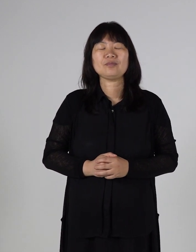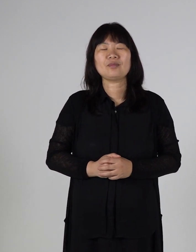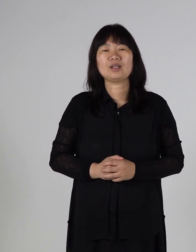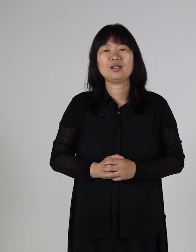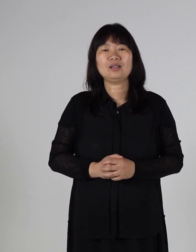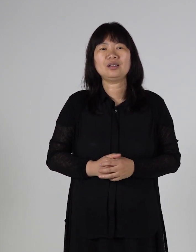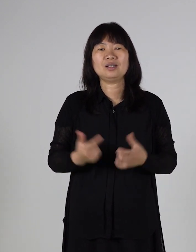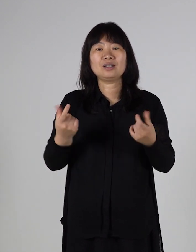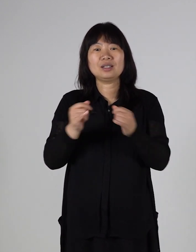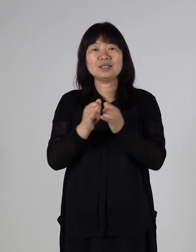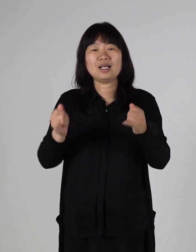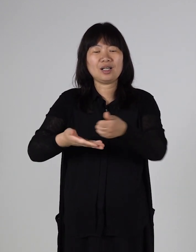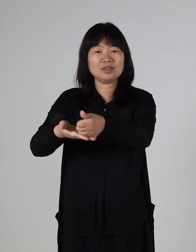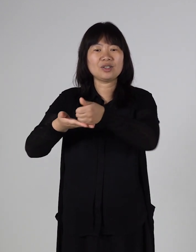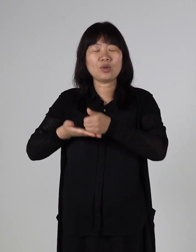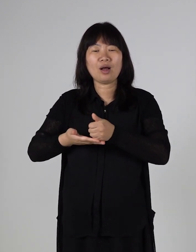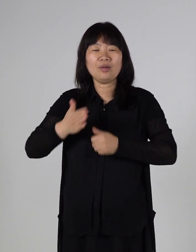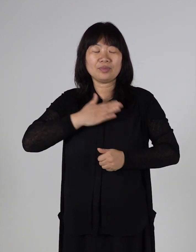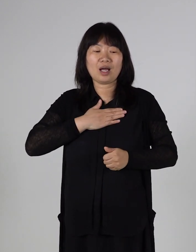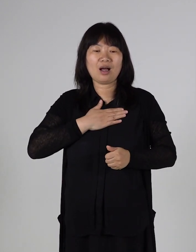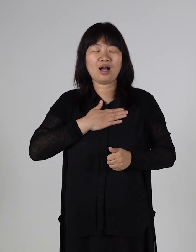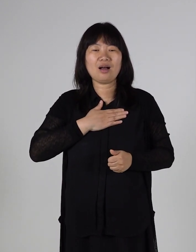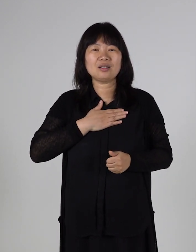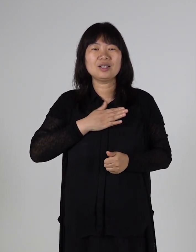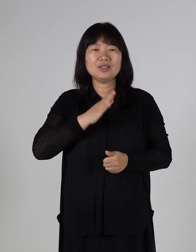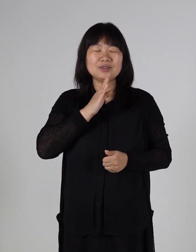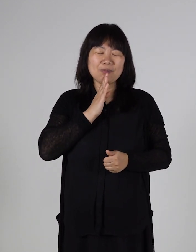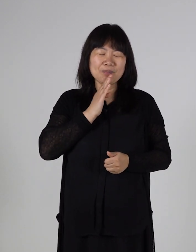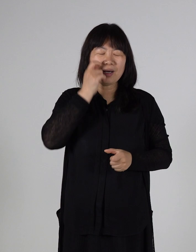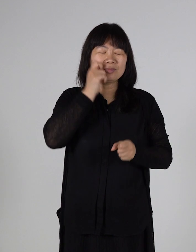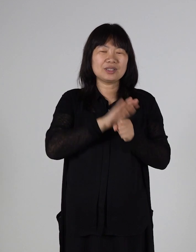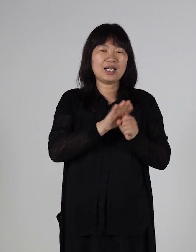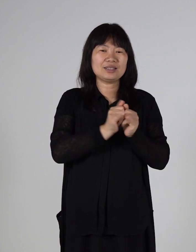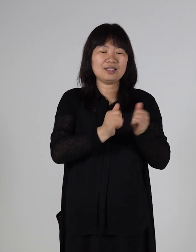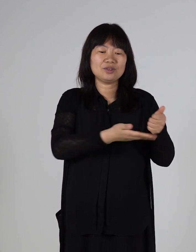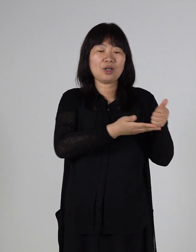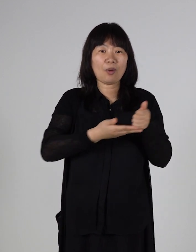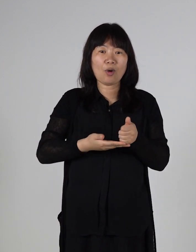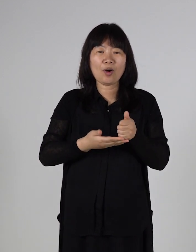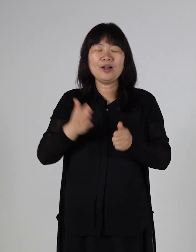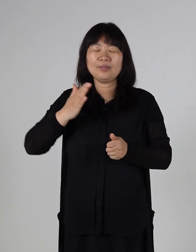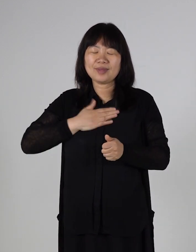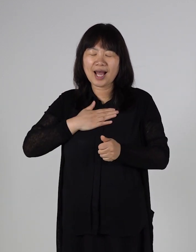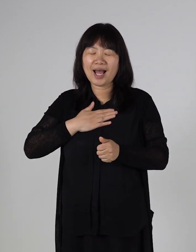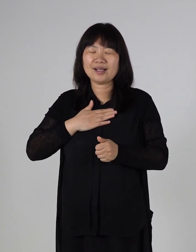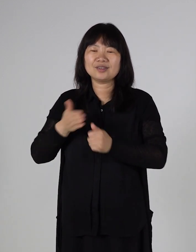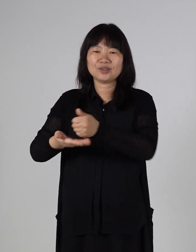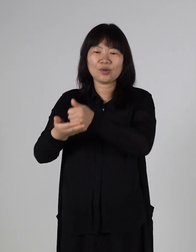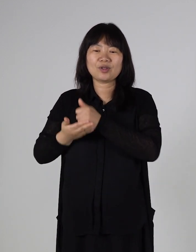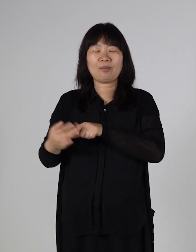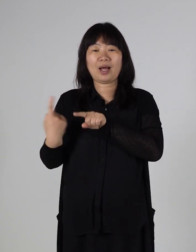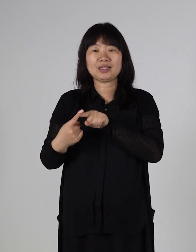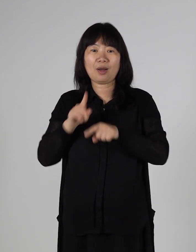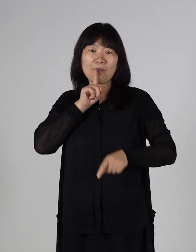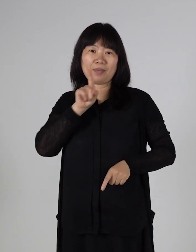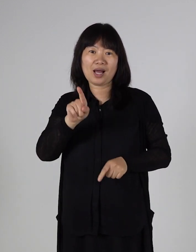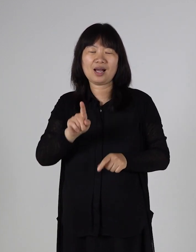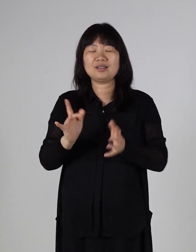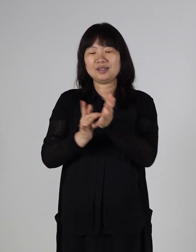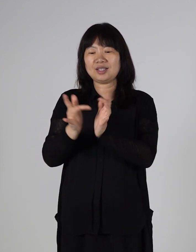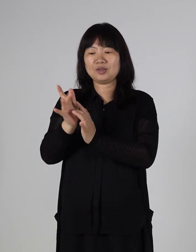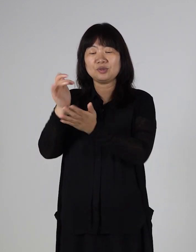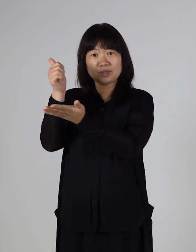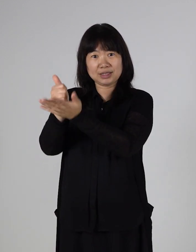그런 사람들을 영접하는 것은 나를 영접하는 것이다라는 말은 뒤집어 얘기하면